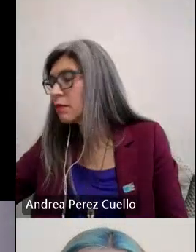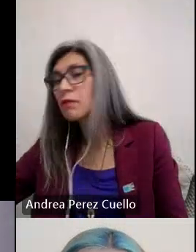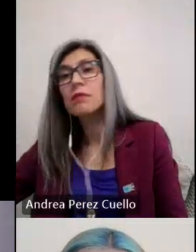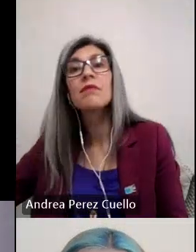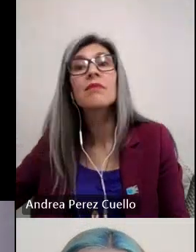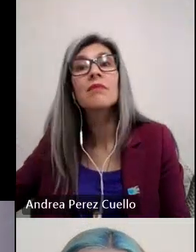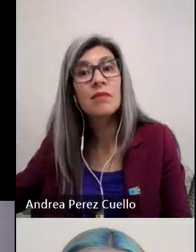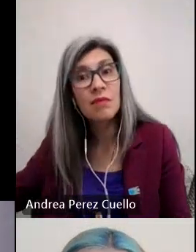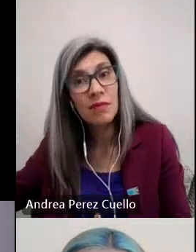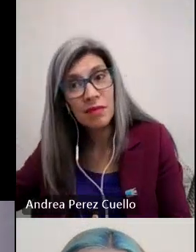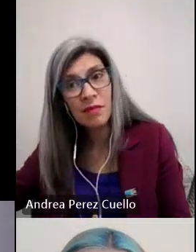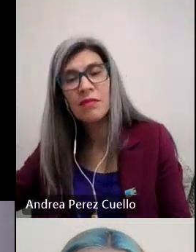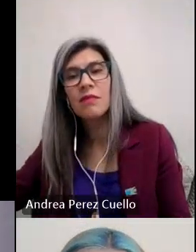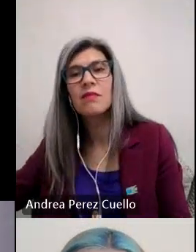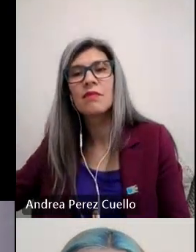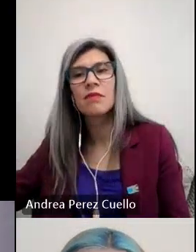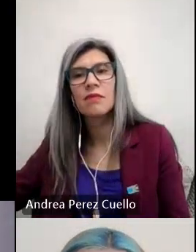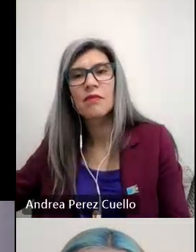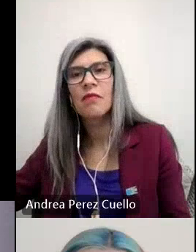les enseño